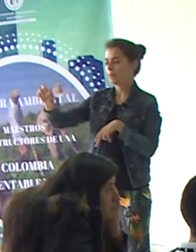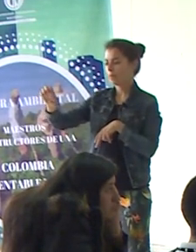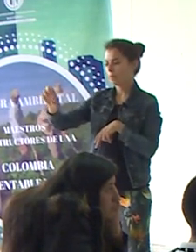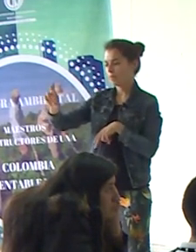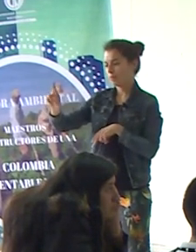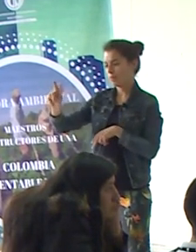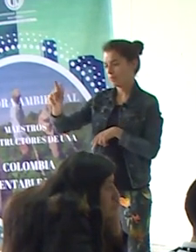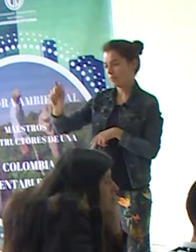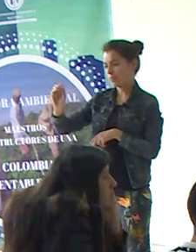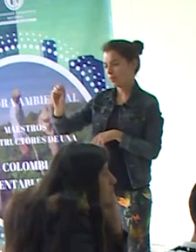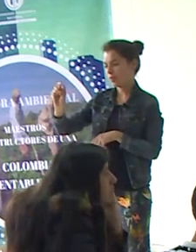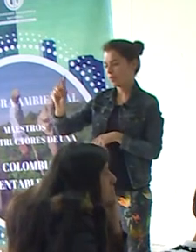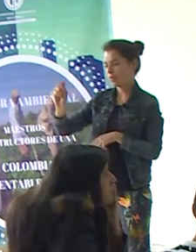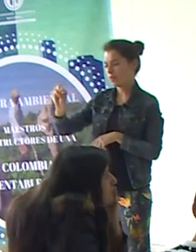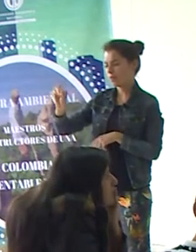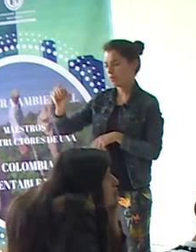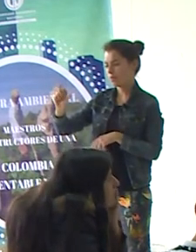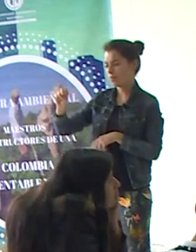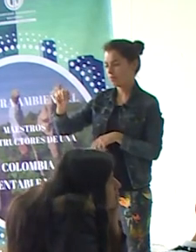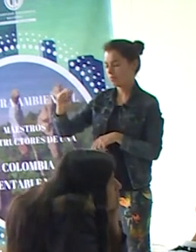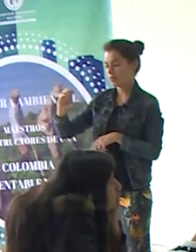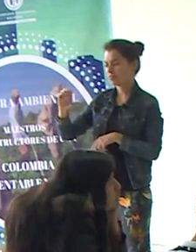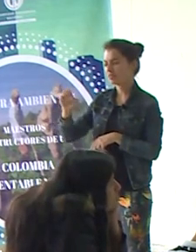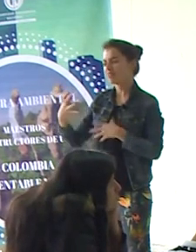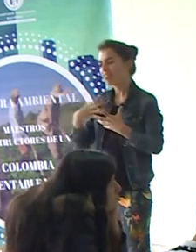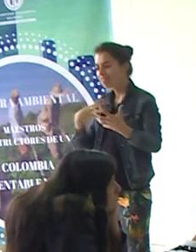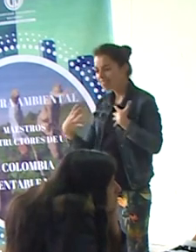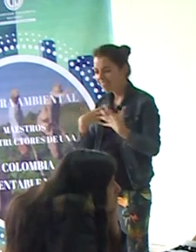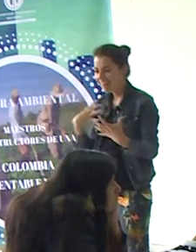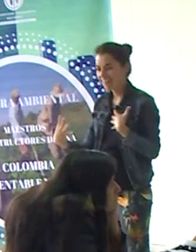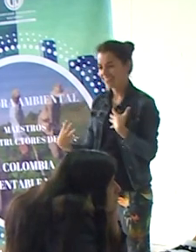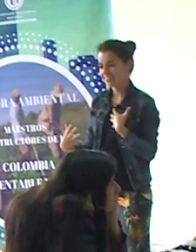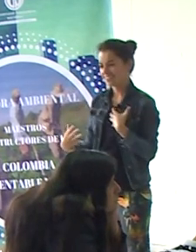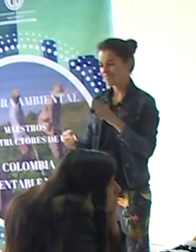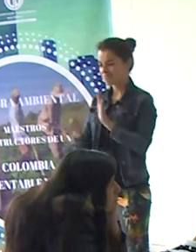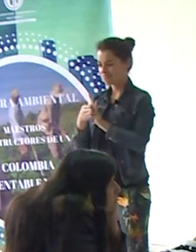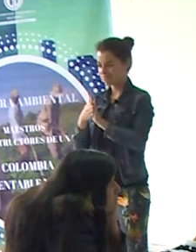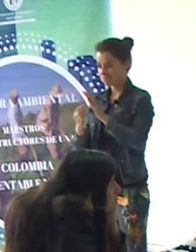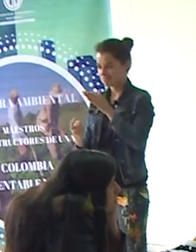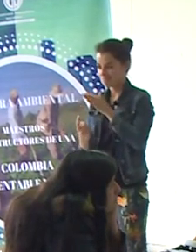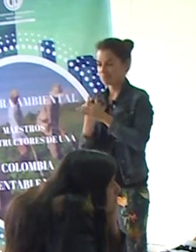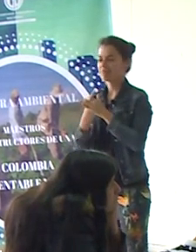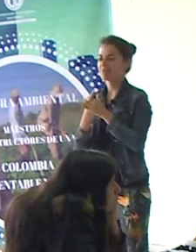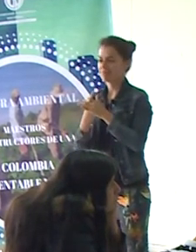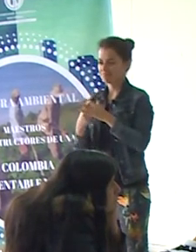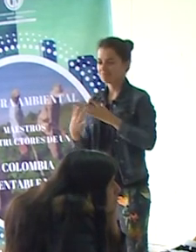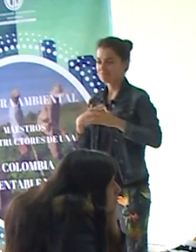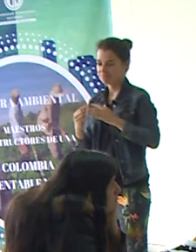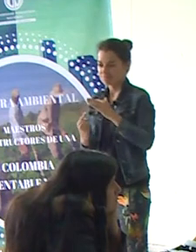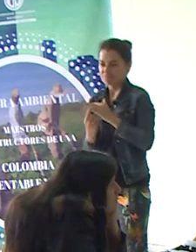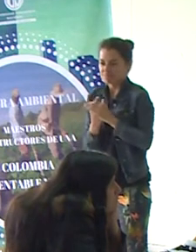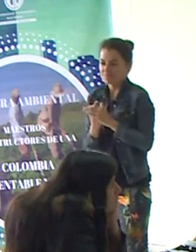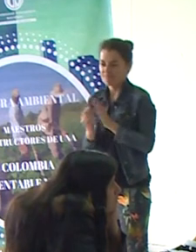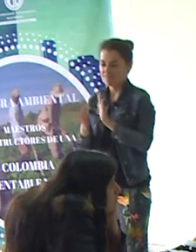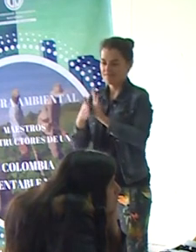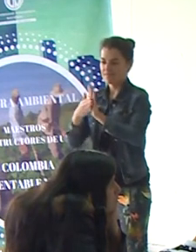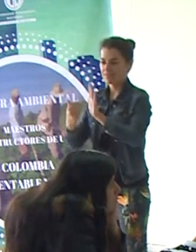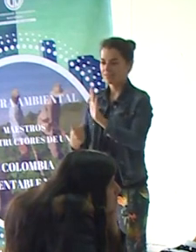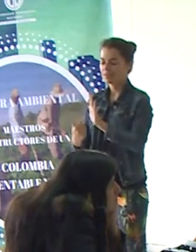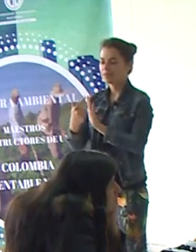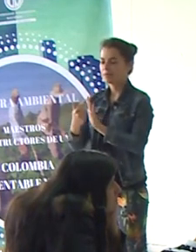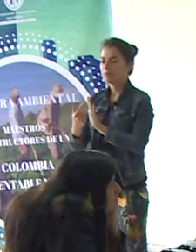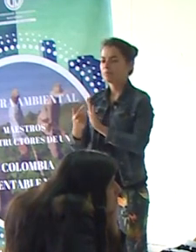porque también creemos que lo ambiental tiene que estar atravesado por lo artístico por lo creativo y por éstas